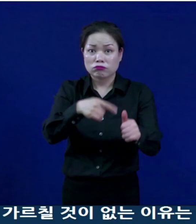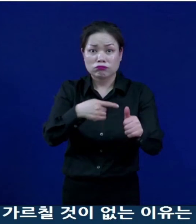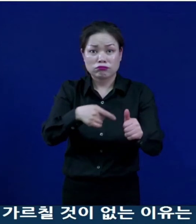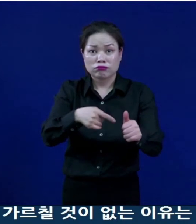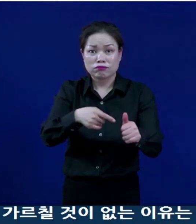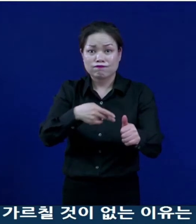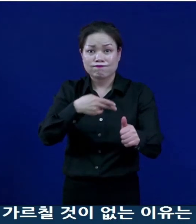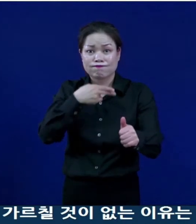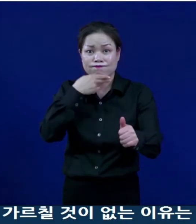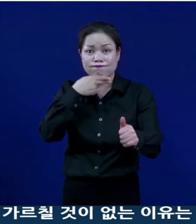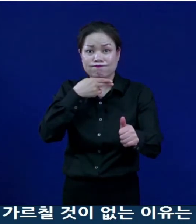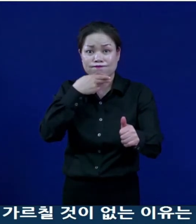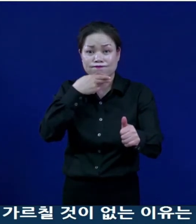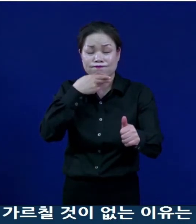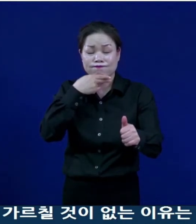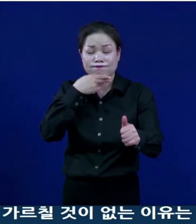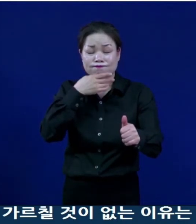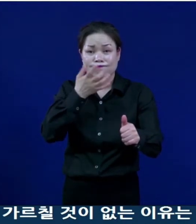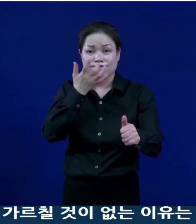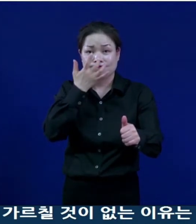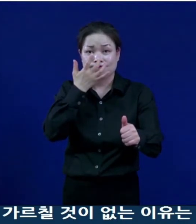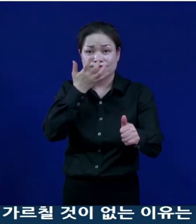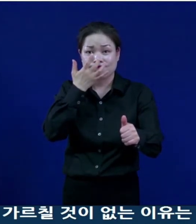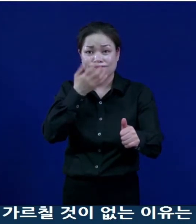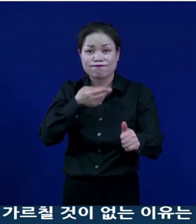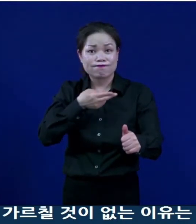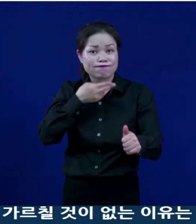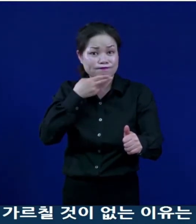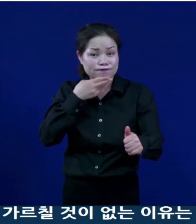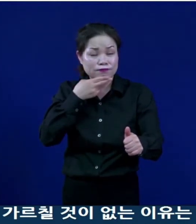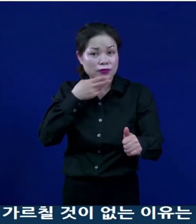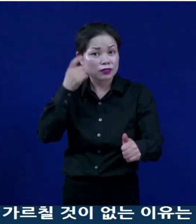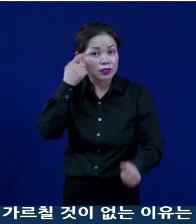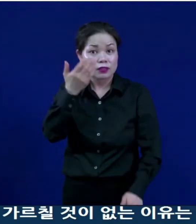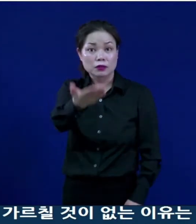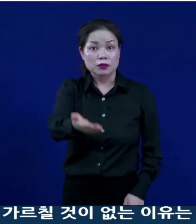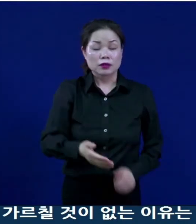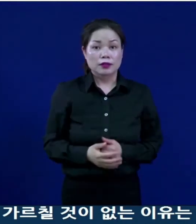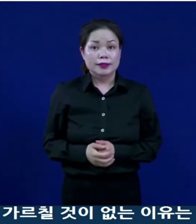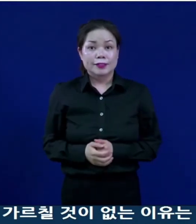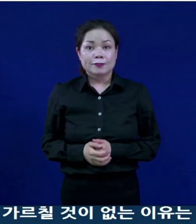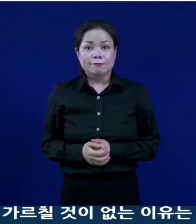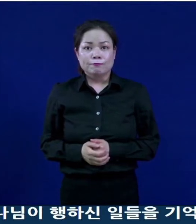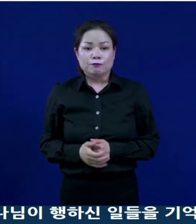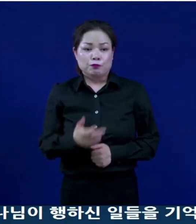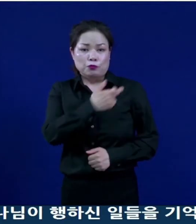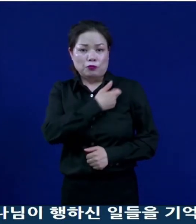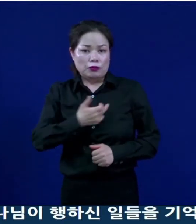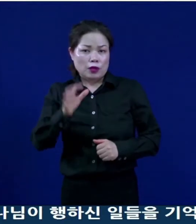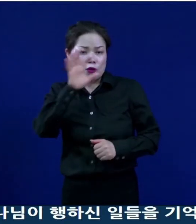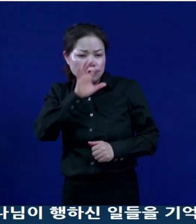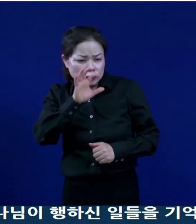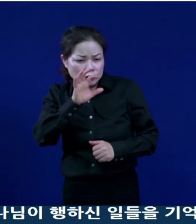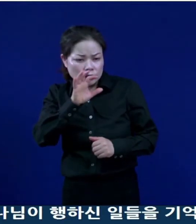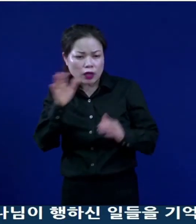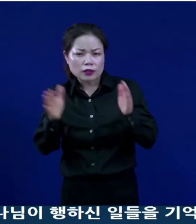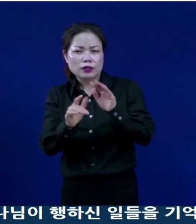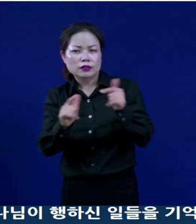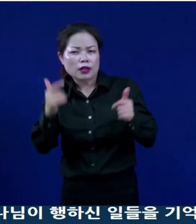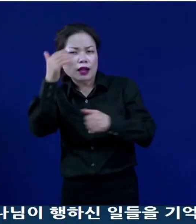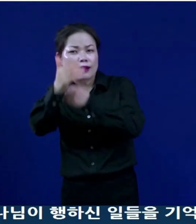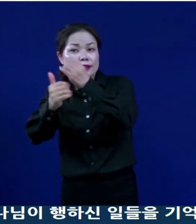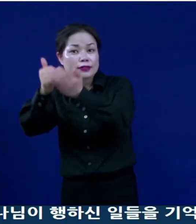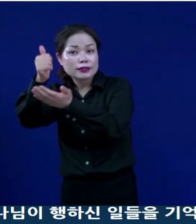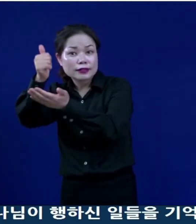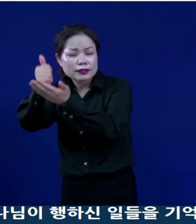것이 별로 그다지 없습니다 라고 생각하고 계시지는 않습니까? 제자 훈련을 함께 하면서 훈련생들에게